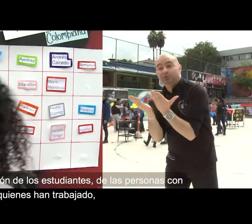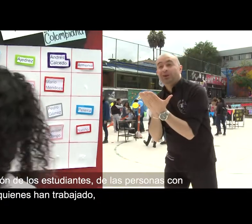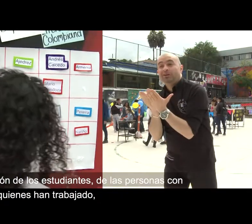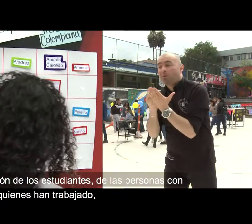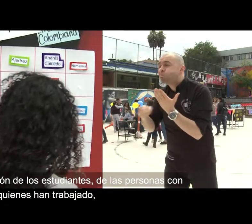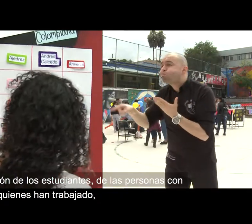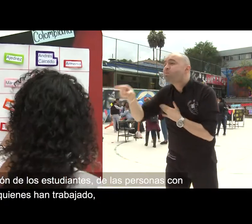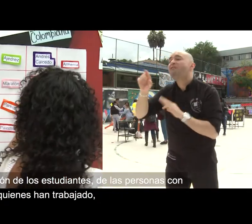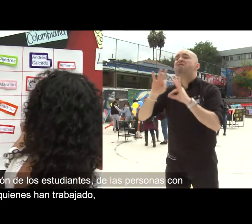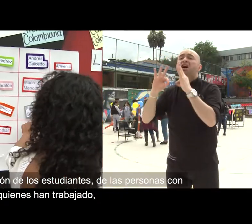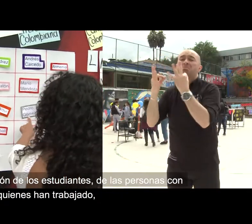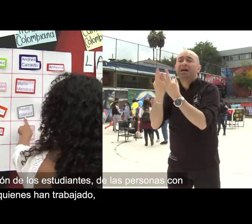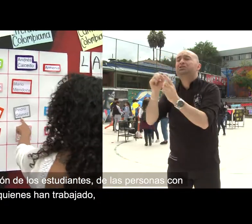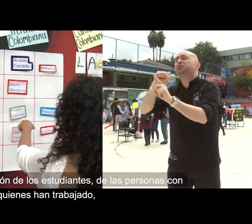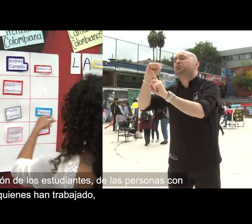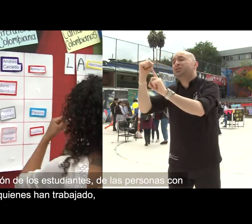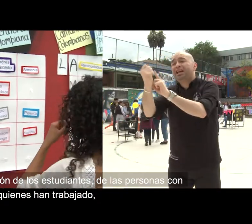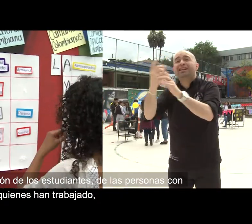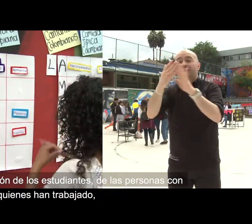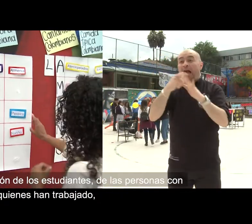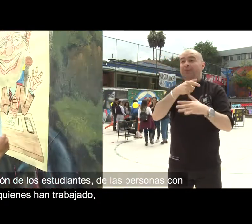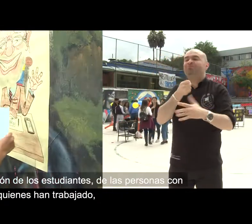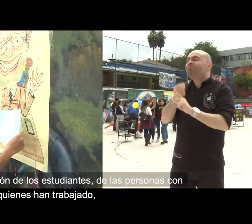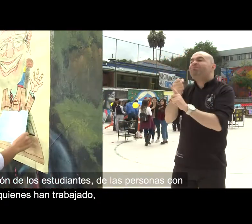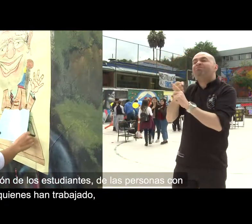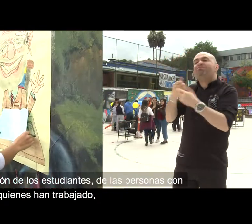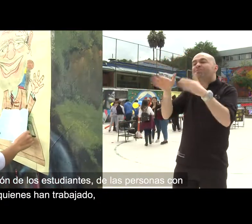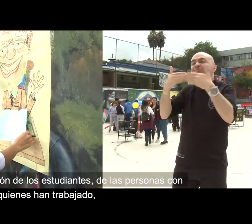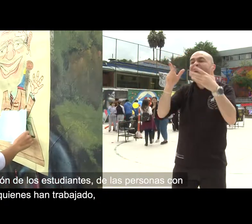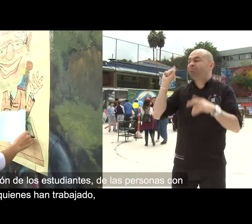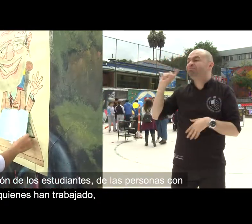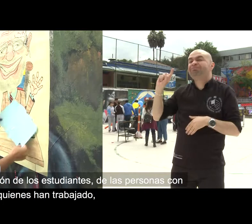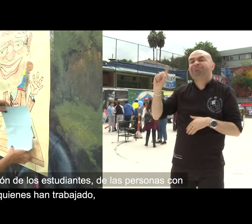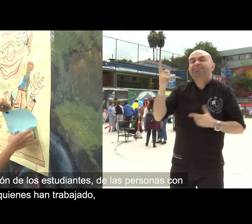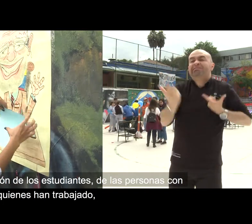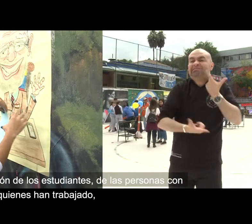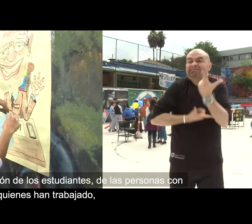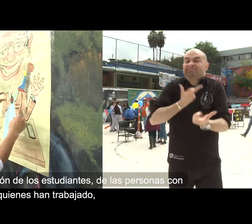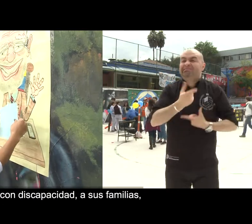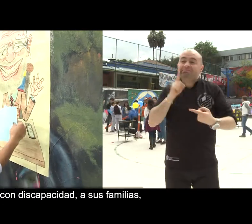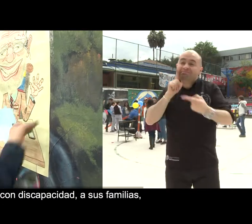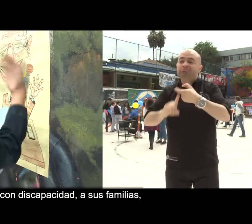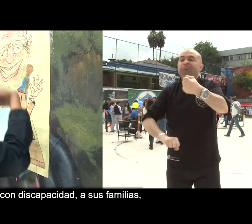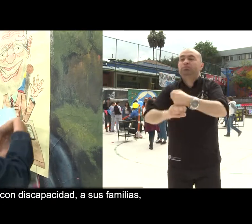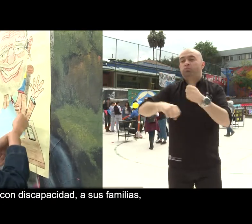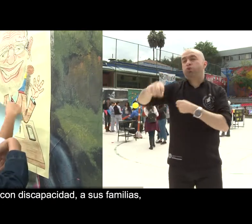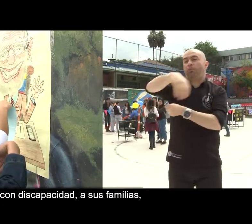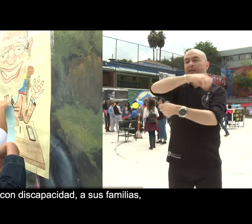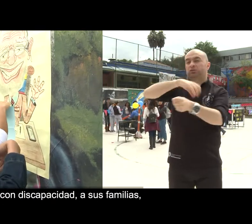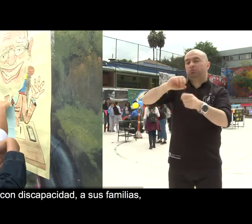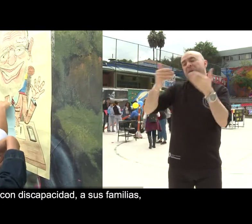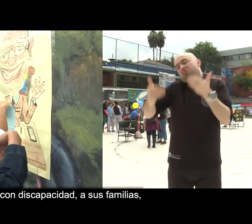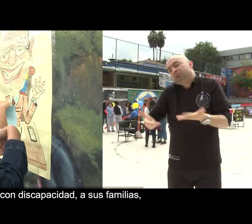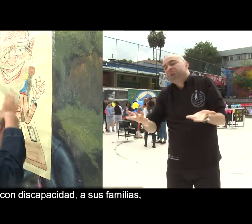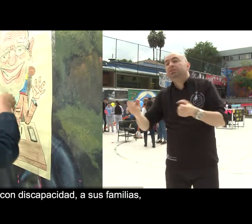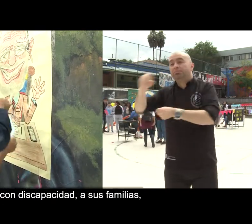de los estudiantes, a las personas con las que han trabajado, a los niños con discapacidad, a sus